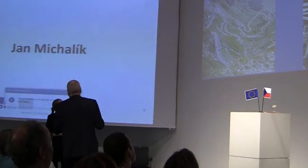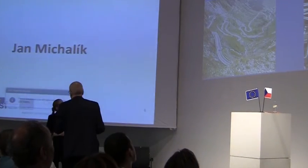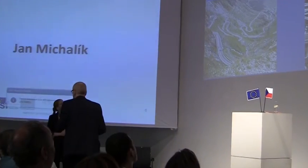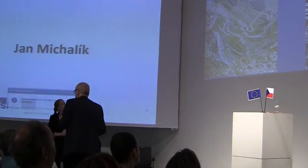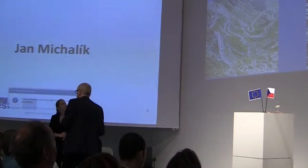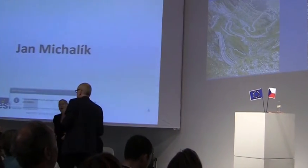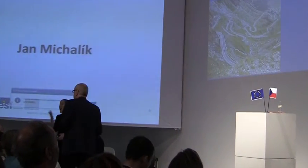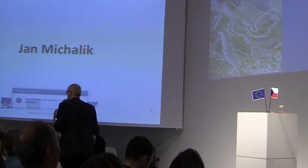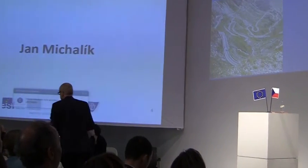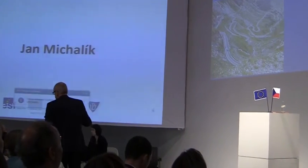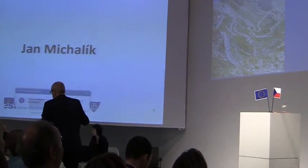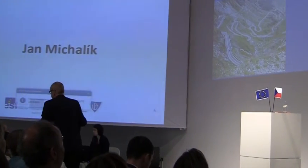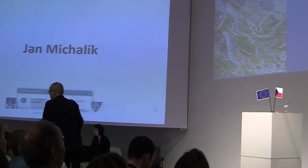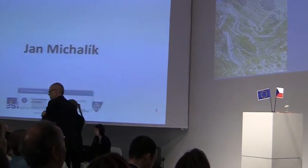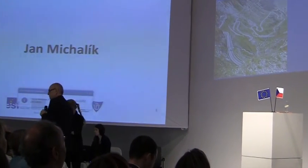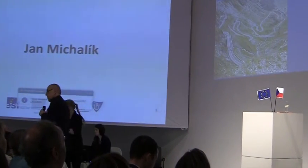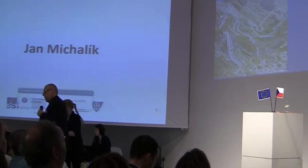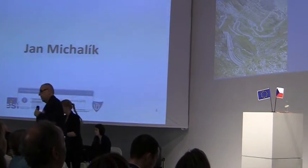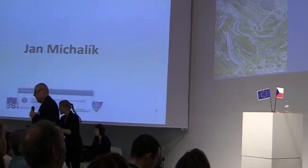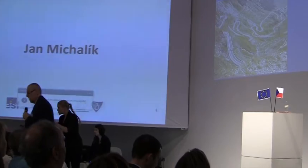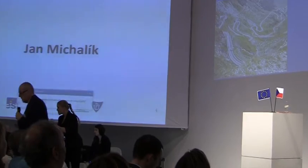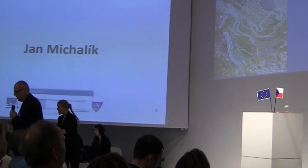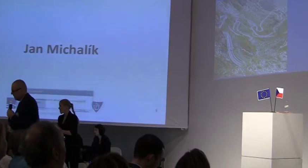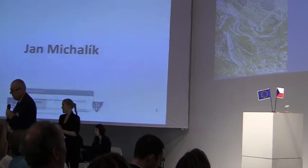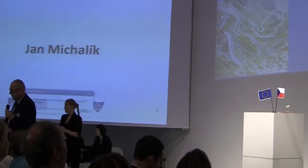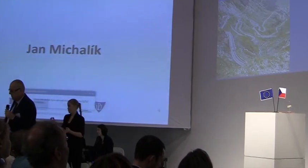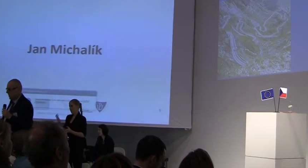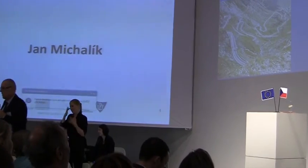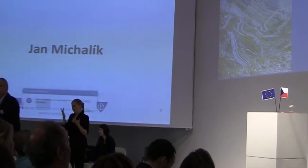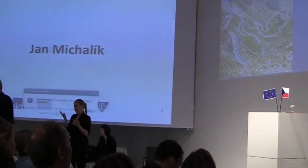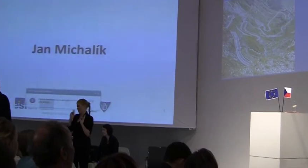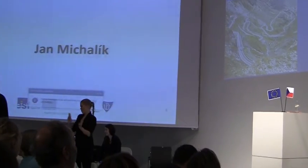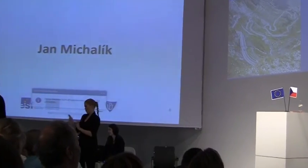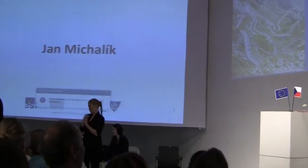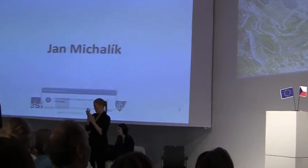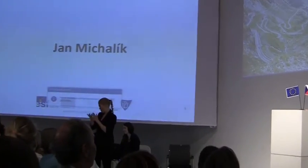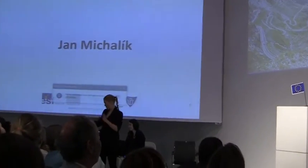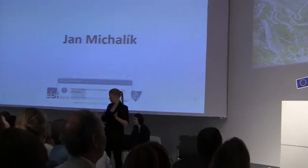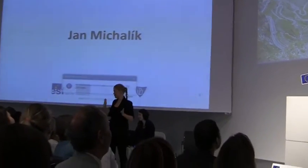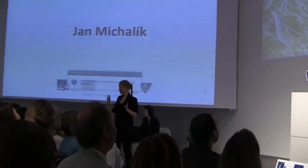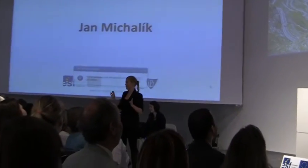Jaká bude další cesta? Jsou možné všechny varianty, které jsem nastínil.